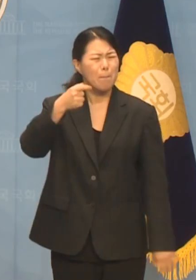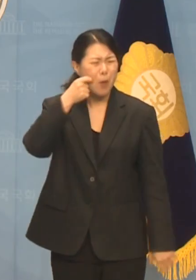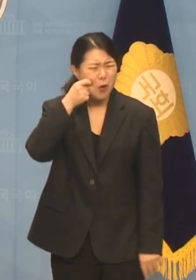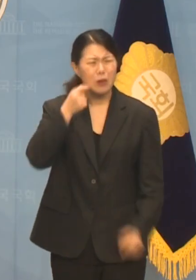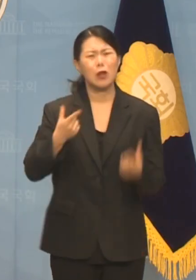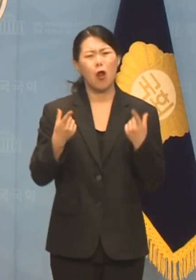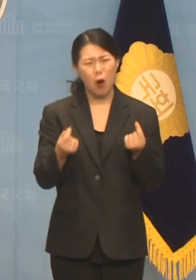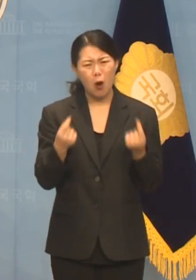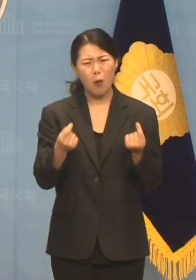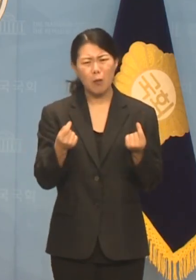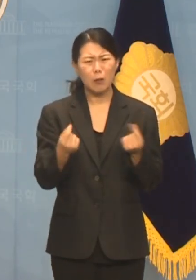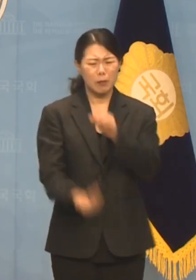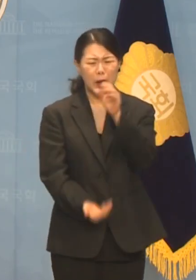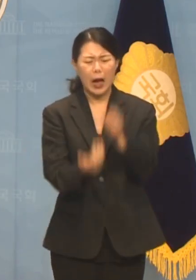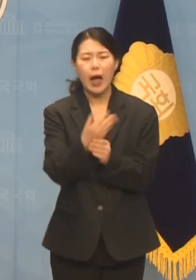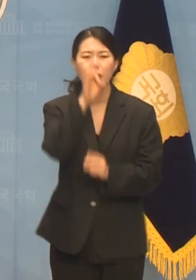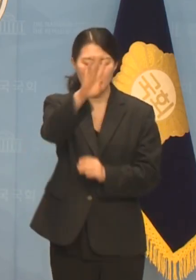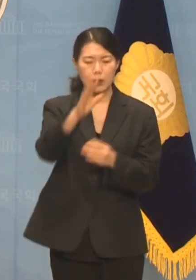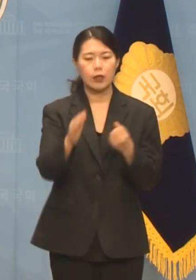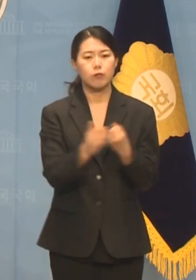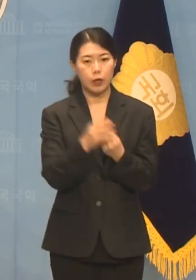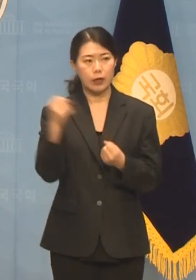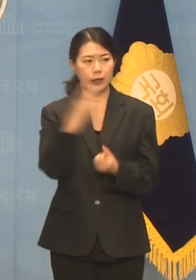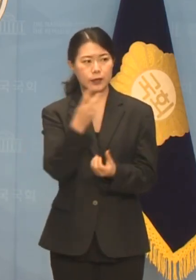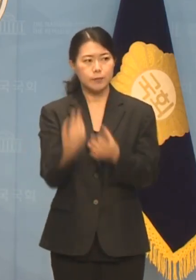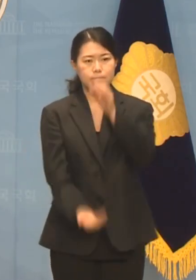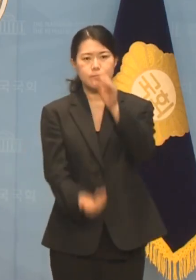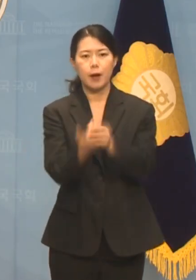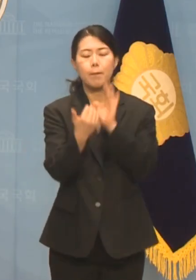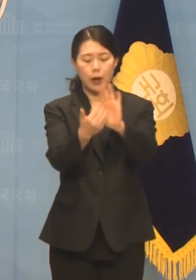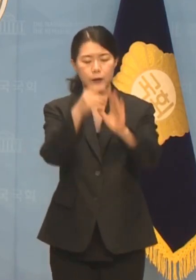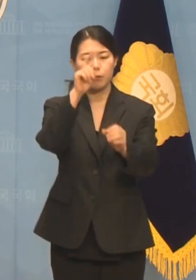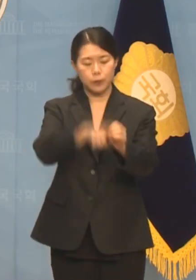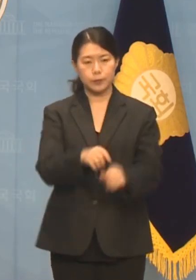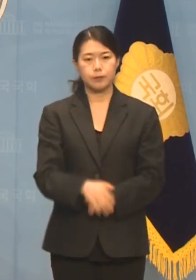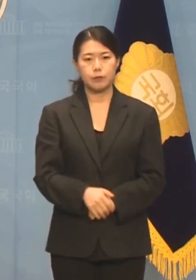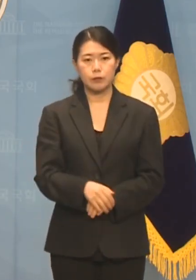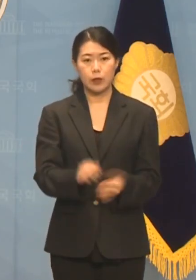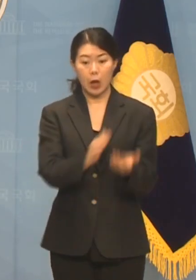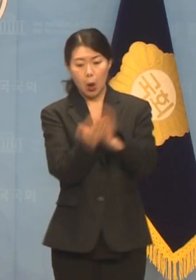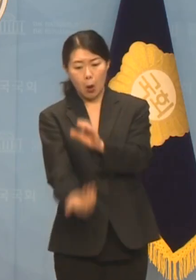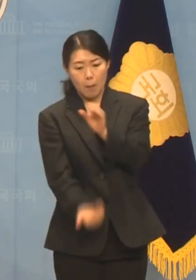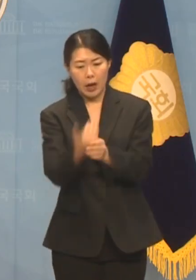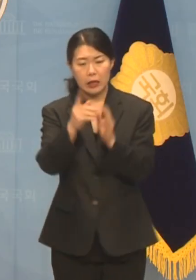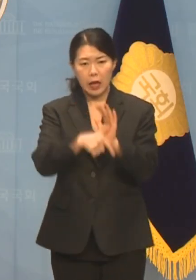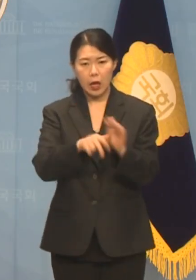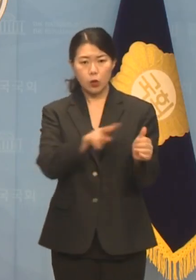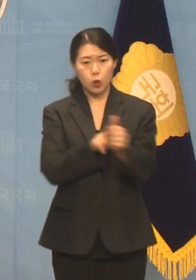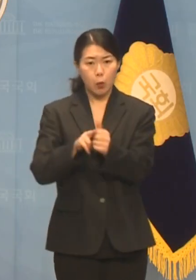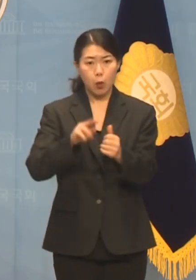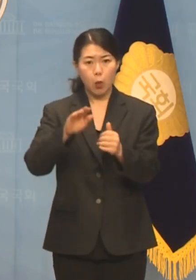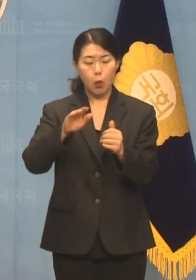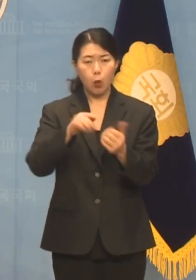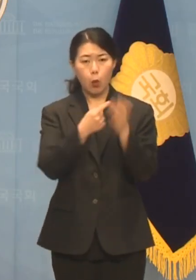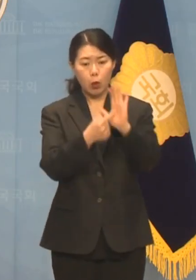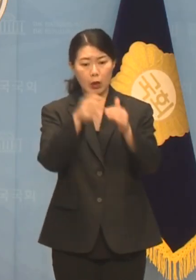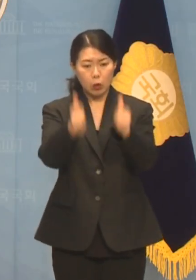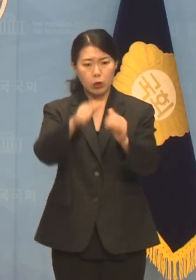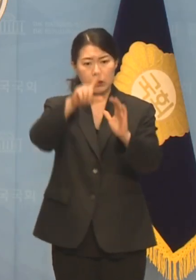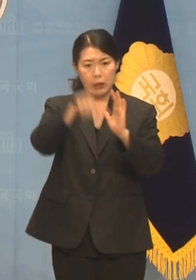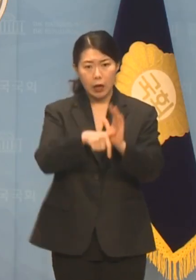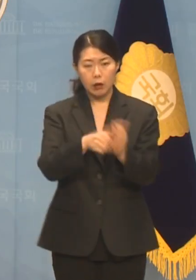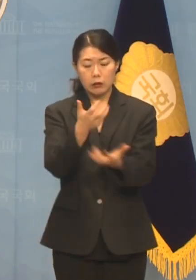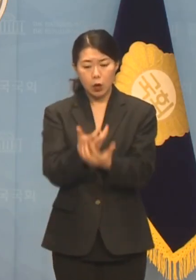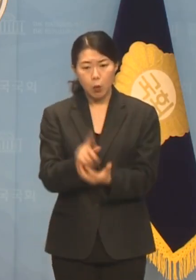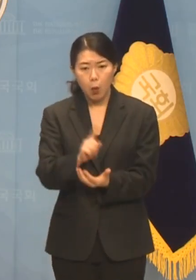조치입니다. 세월호 참사 직후 7시간의 진실은 정보공개 소송 도중에 자료가